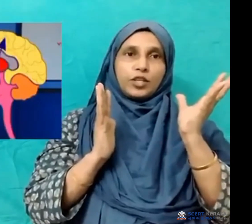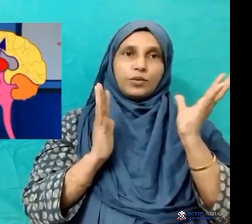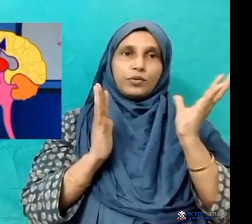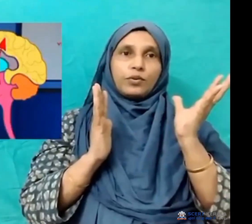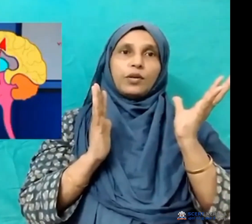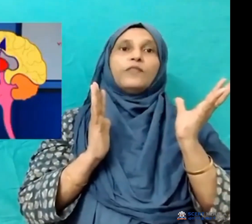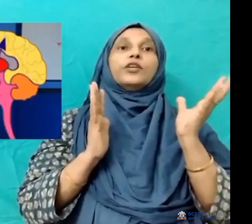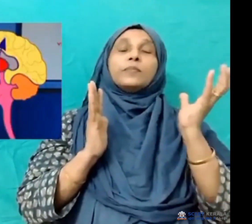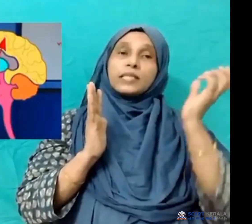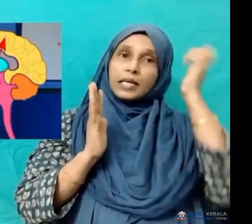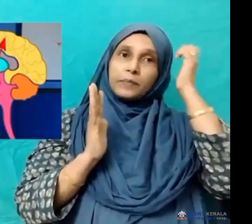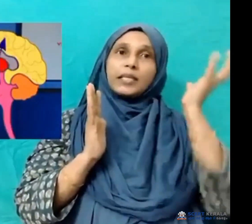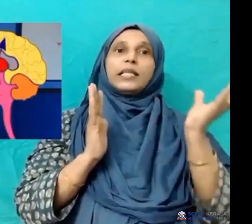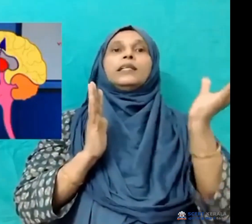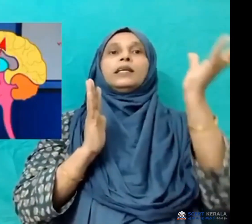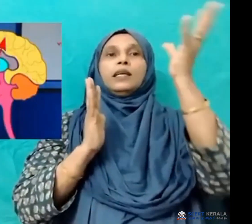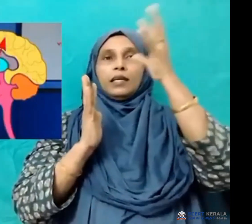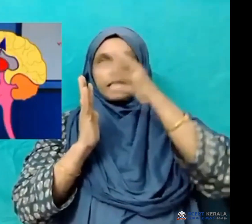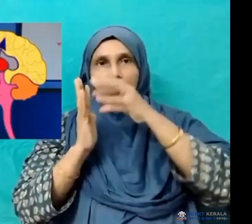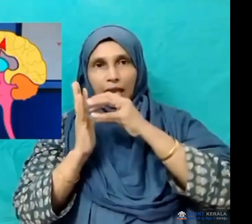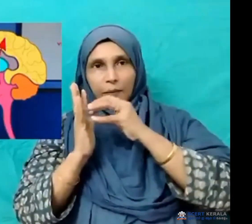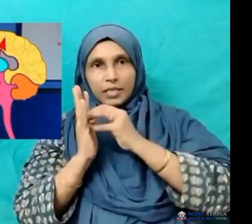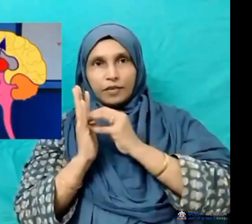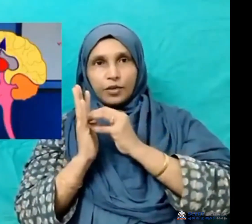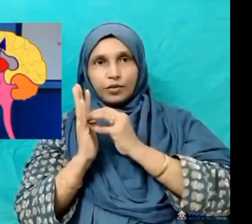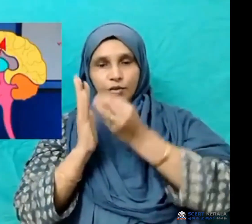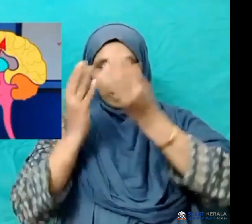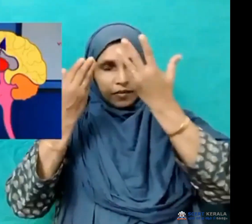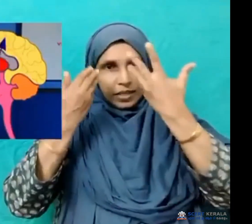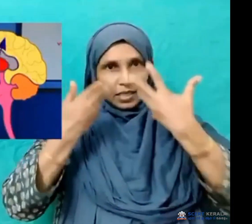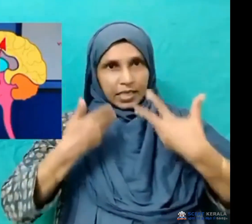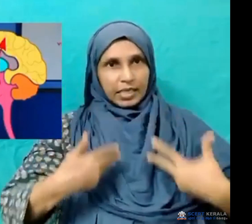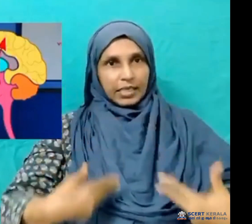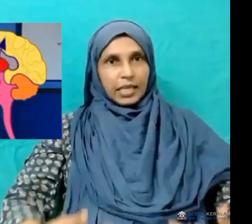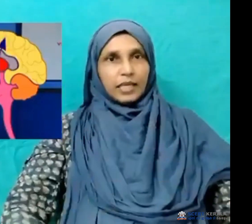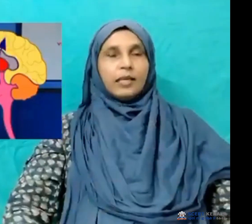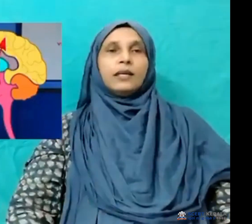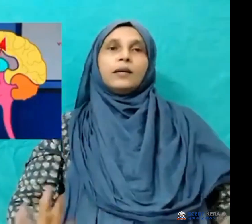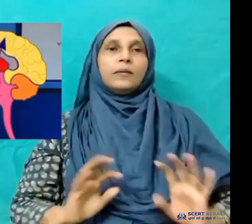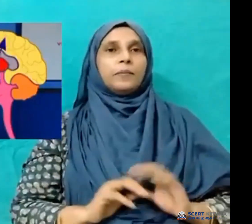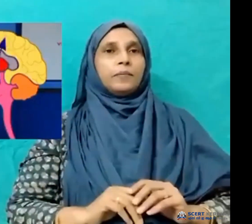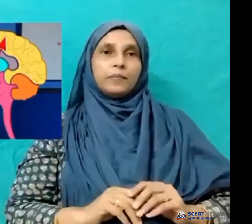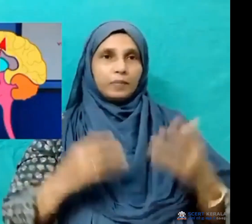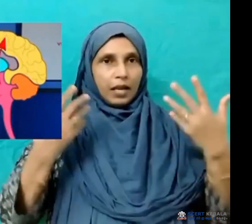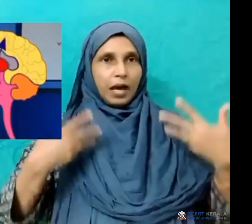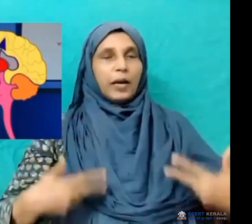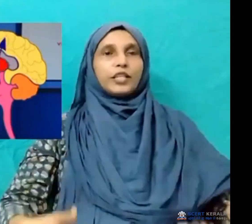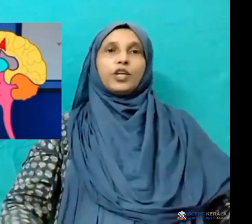ചെയ്യുന്നു. ഒന്ന് സെറിബ്രത്തിൽ നിന്ന് തലാമസിൽ വരുന്നു, അവിടുന്ന് ശരീരത്തിലേക്ക് എല്ലാ